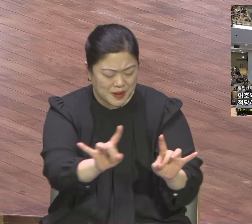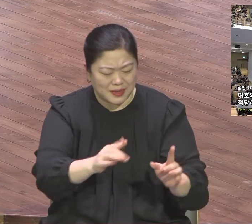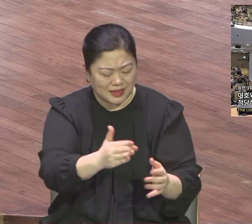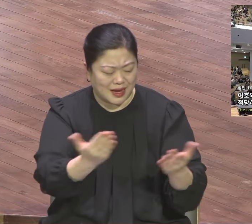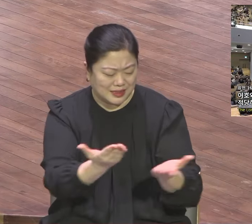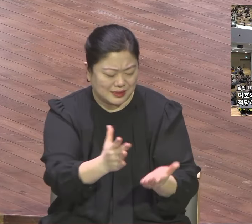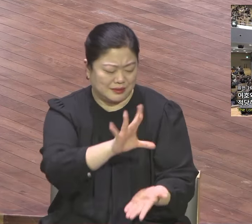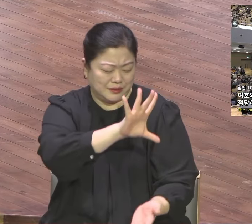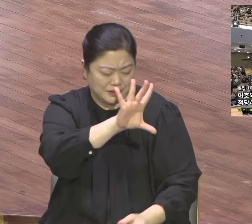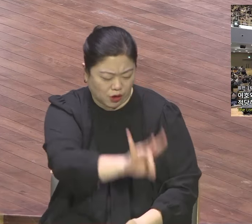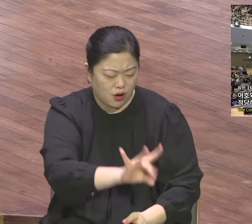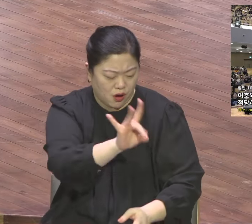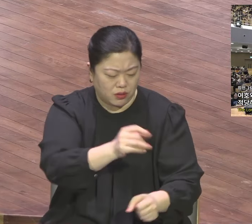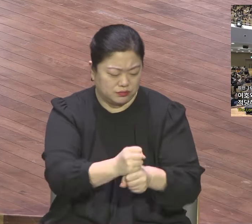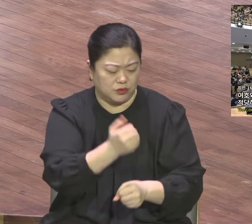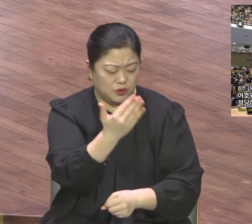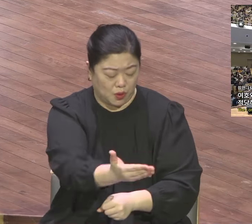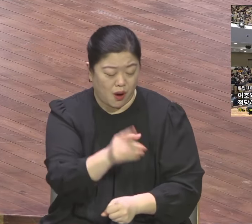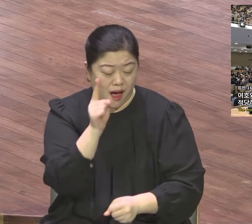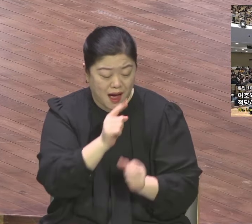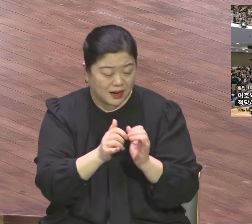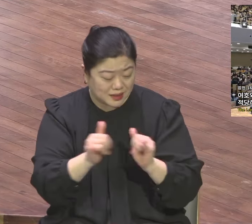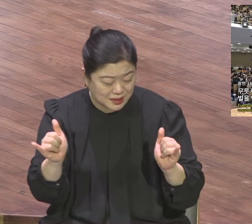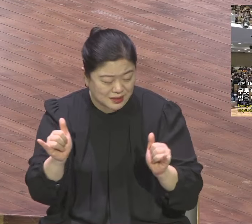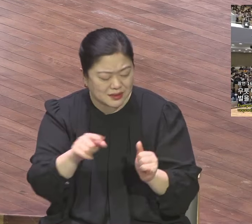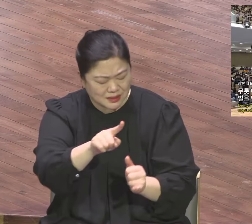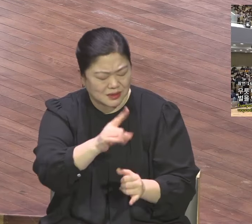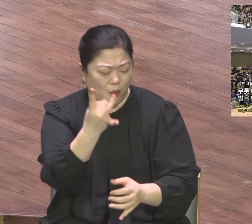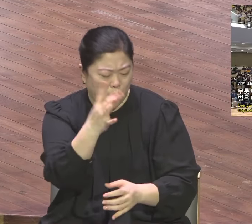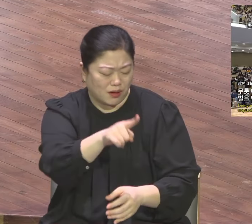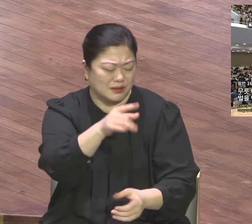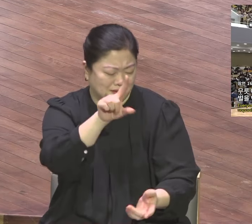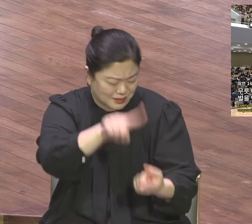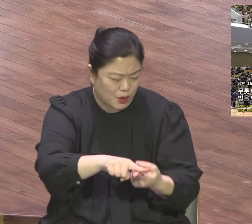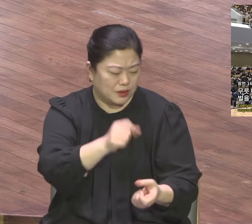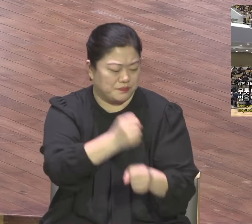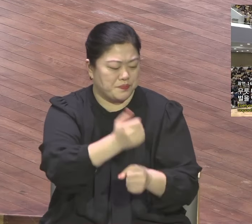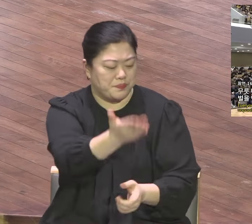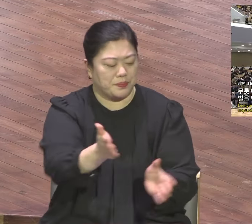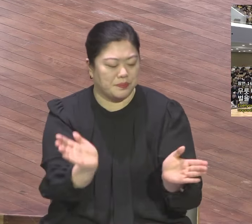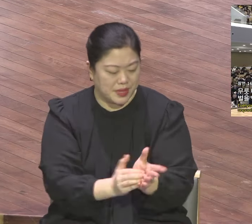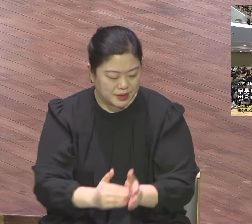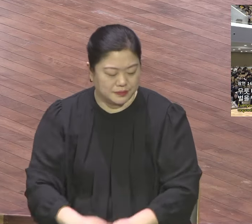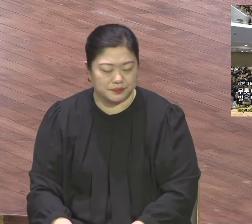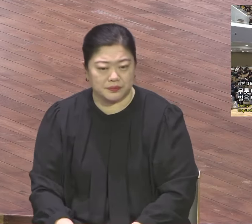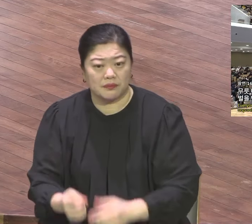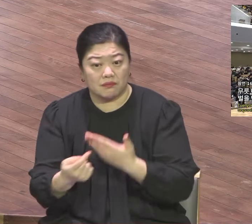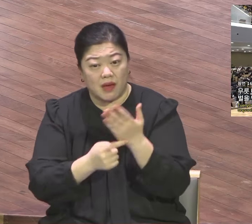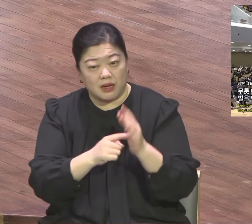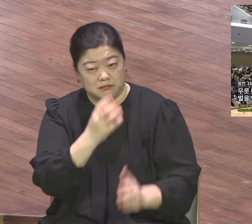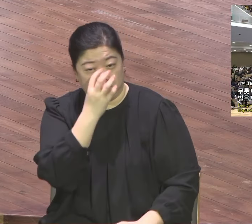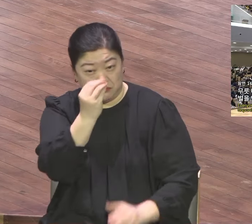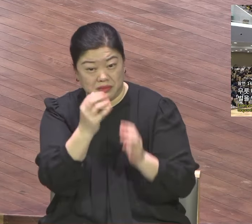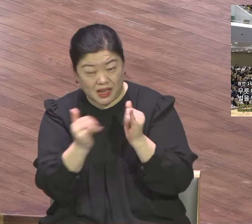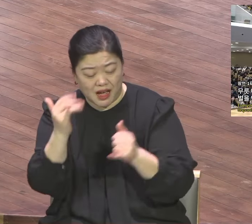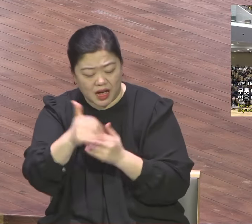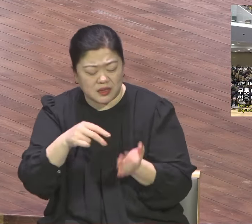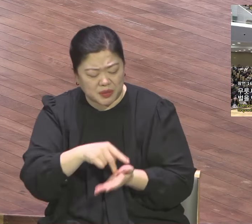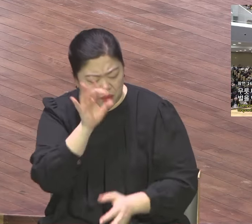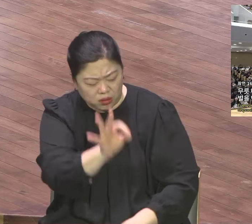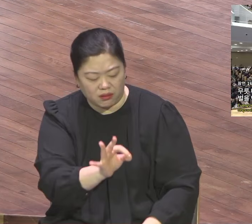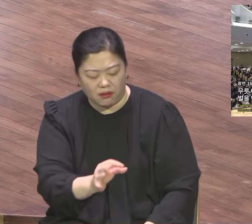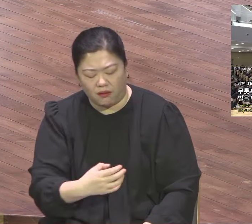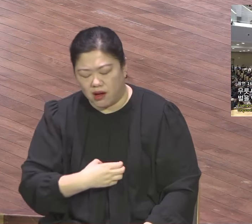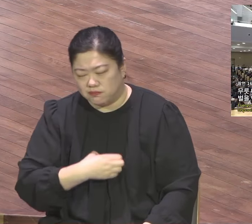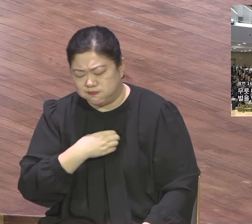지으셨나니 악인도 악한 날에 적당하게 하셨느니라. 무릇 마음이 교만한 자를 여호와께서 미워하시나니